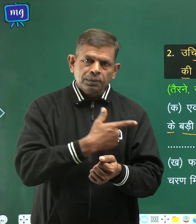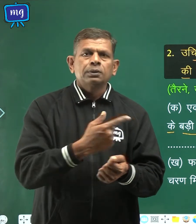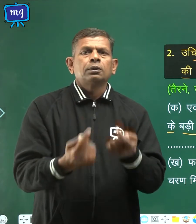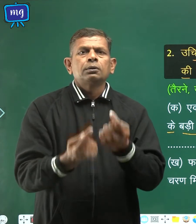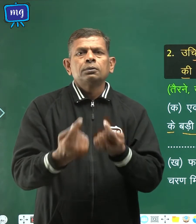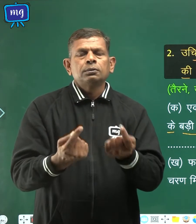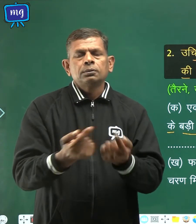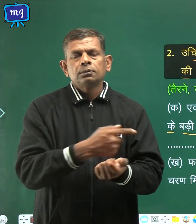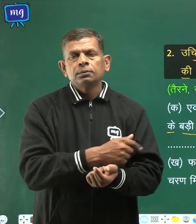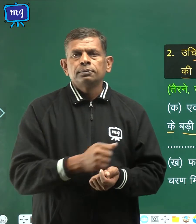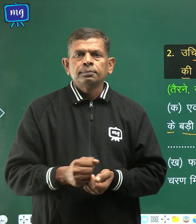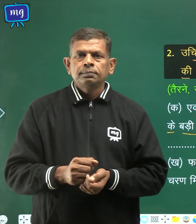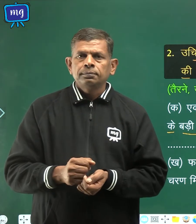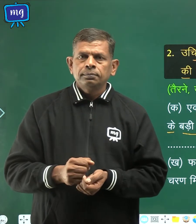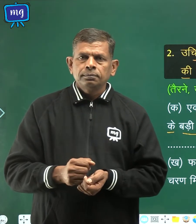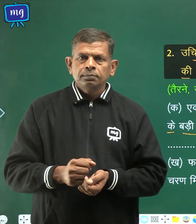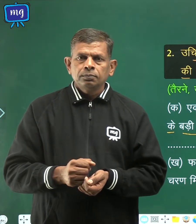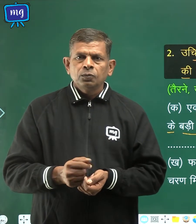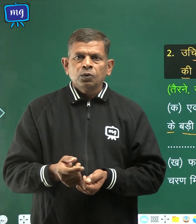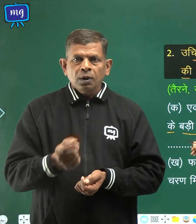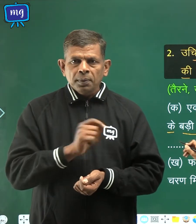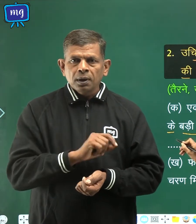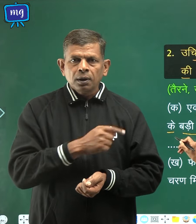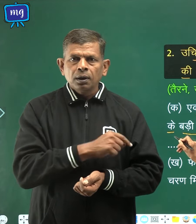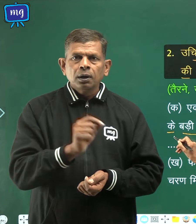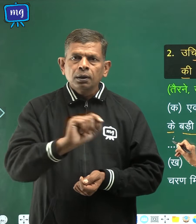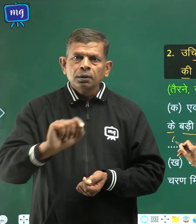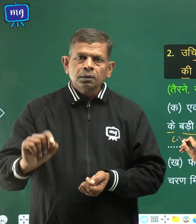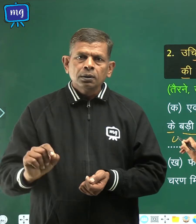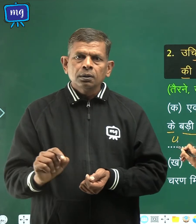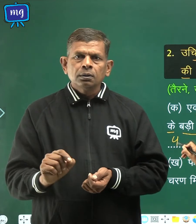फसल। तो हम यहां लिखेंगे